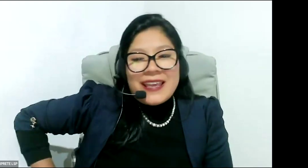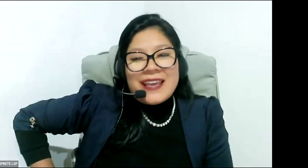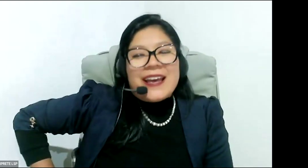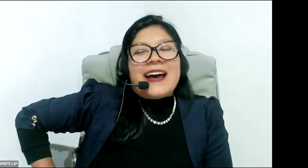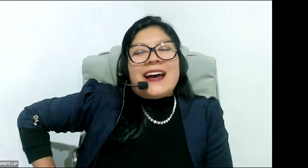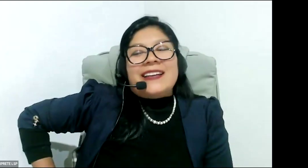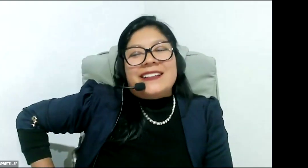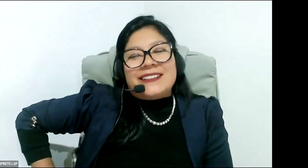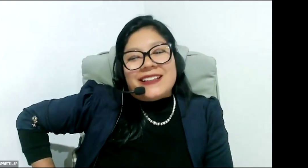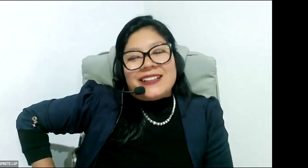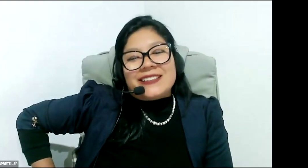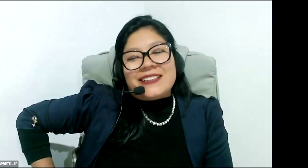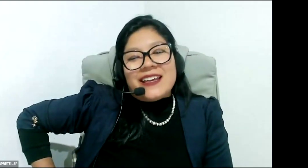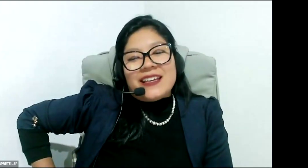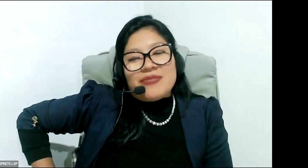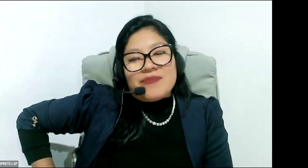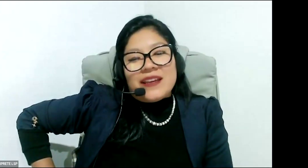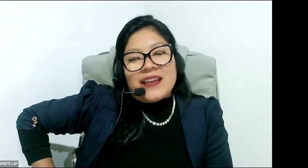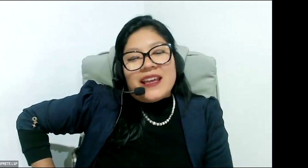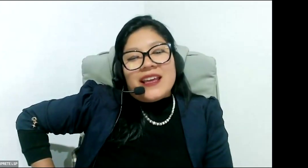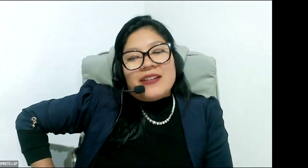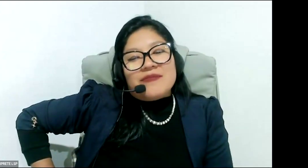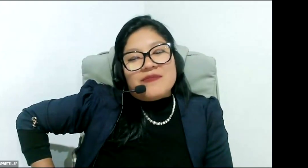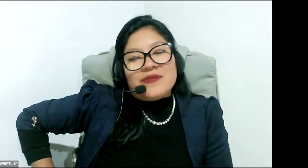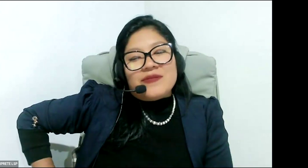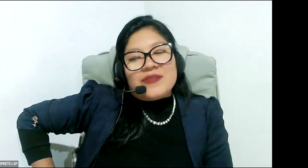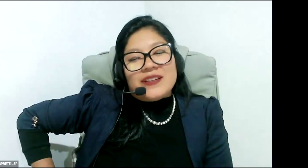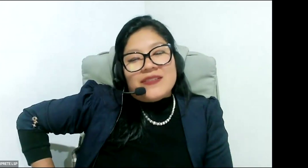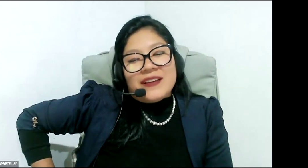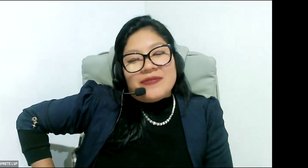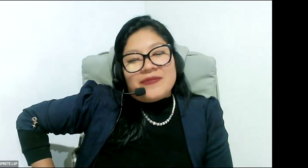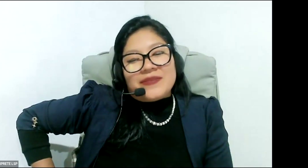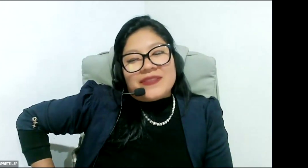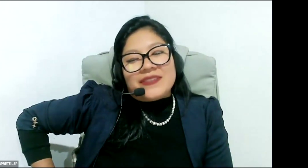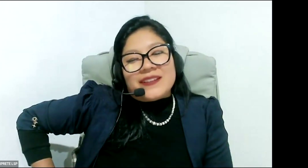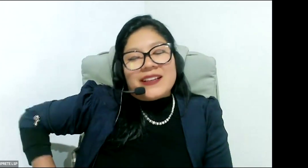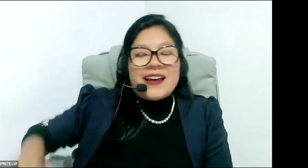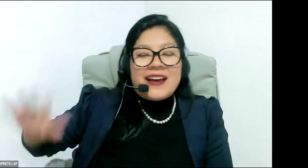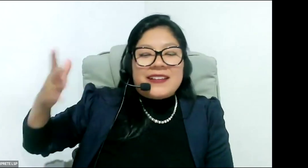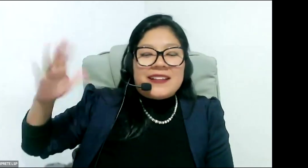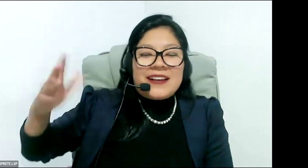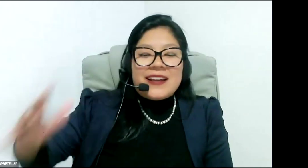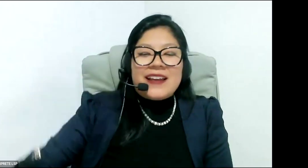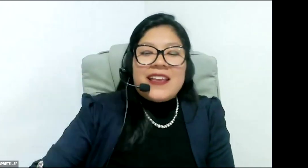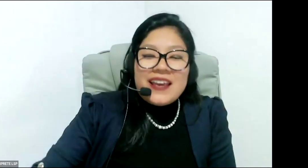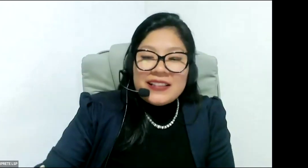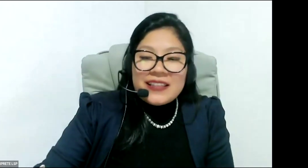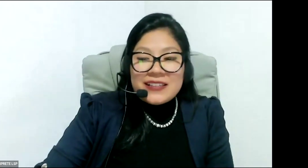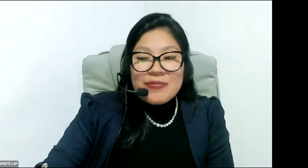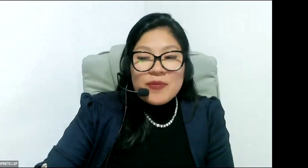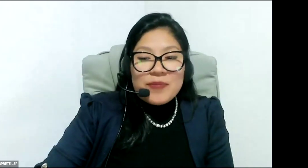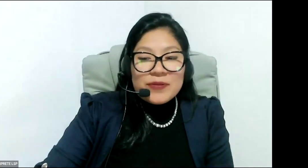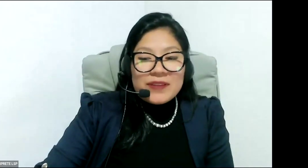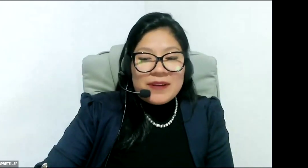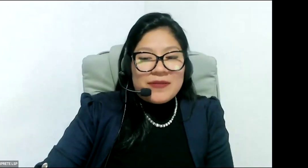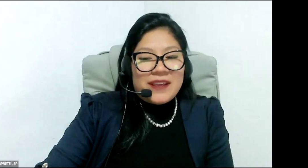mano ahí está c y p Muy bien gracias Israel y